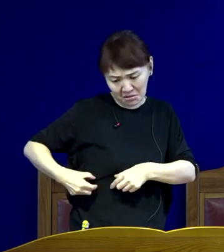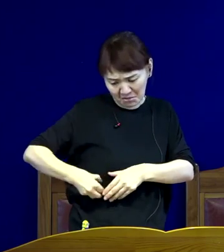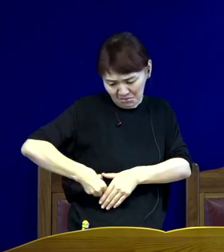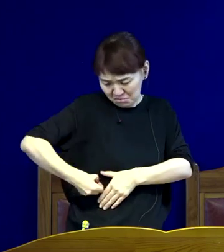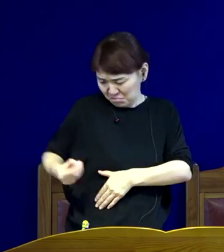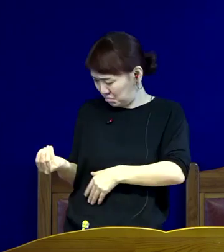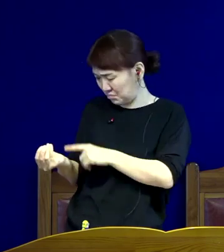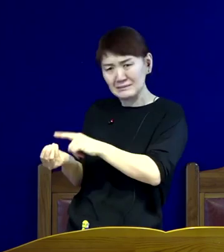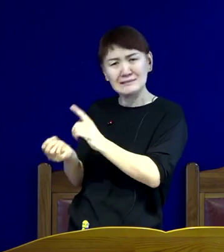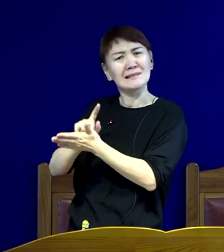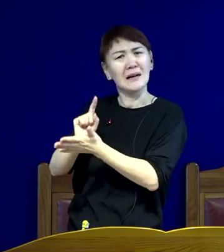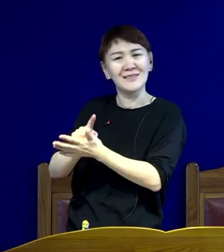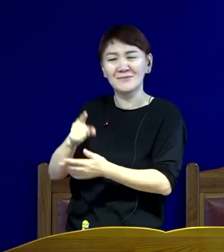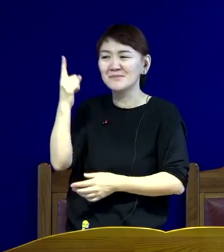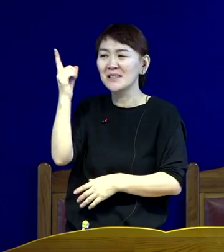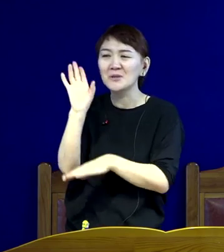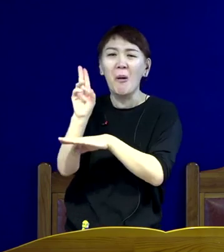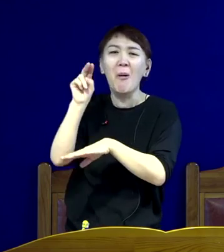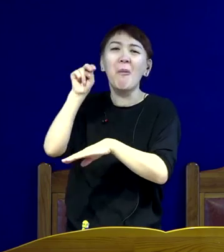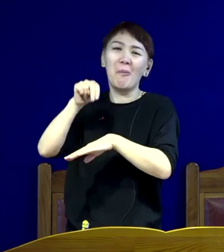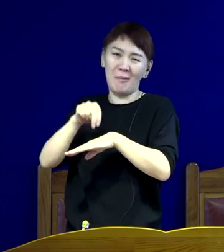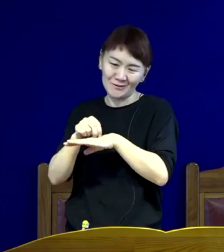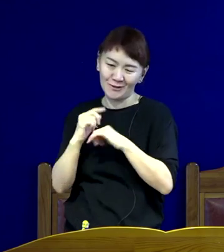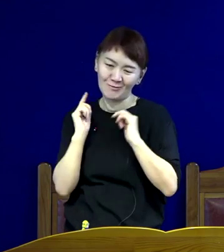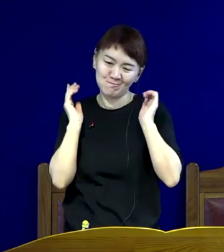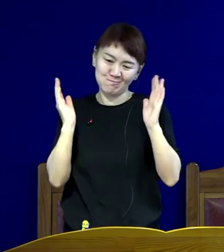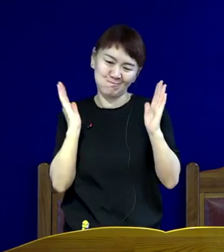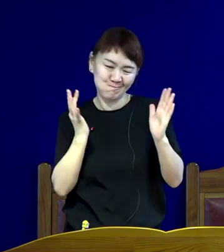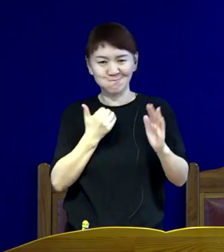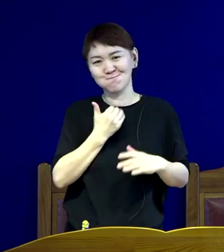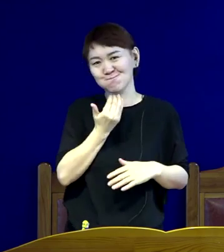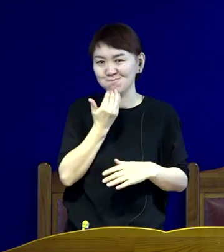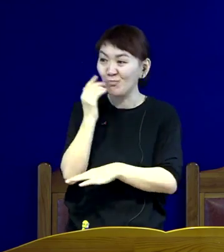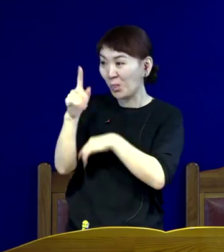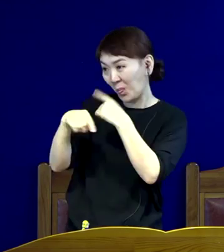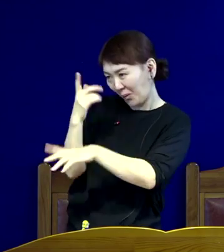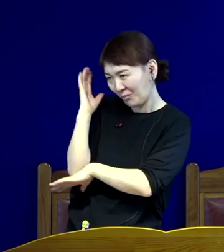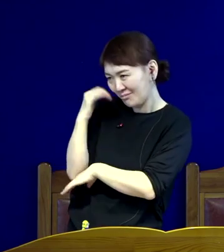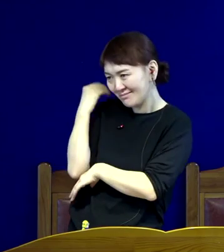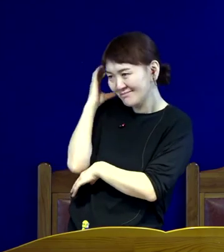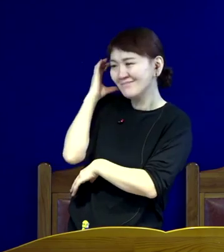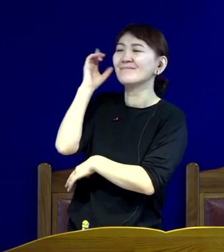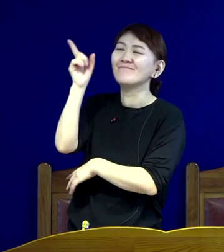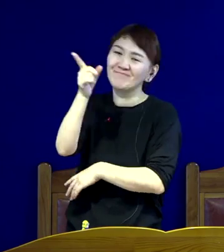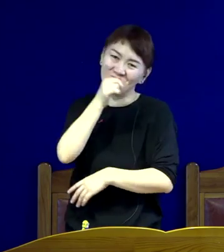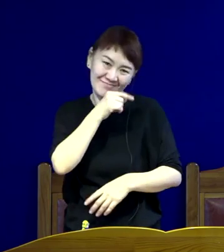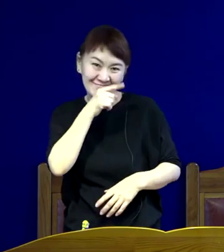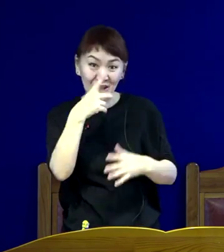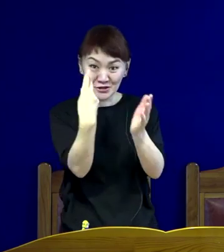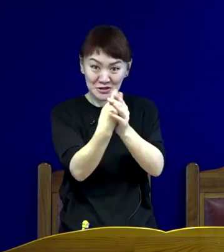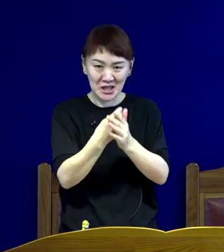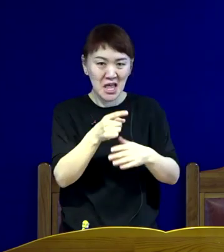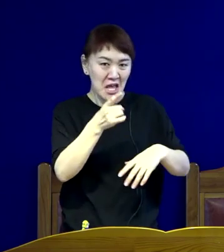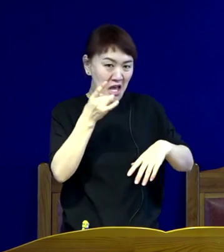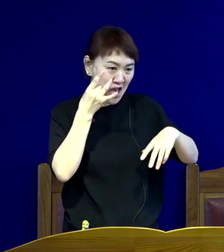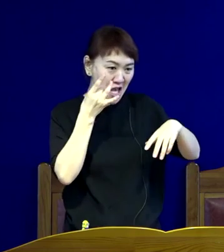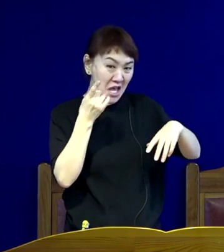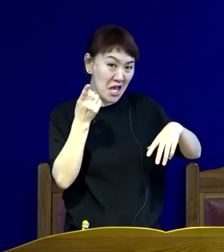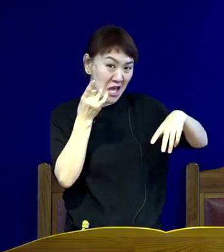пастор инээдтэй яриа ярьж эмэгтэй хүний магадгүй хөлийн уруугаар бүтээсэн мэсвэл ийшин чишгэлөө тийшин чишгэлөө байсан байха.